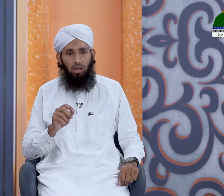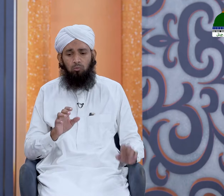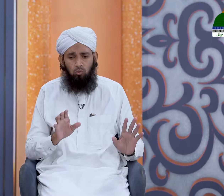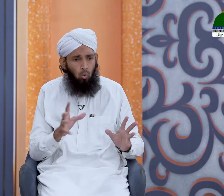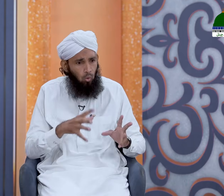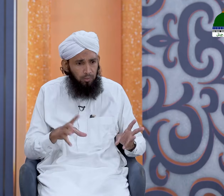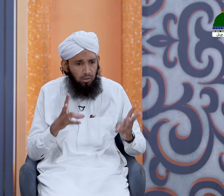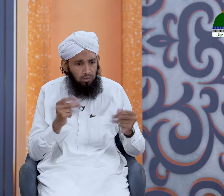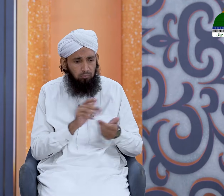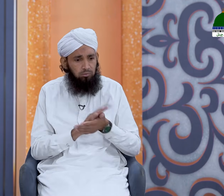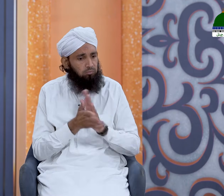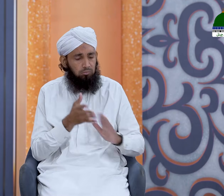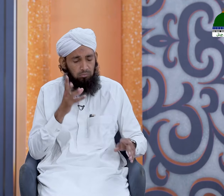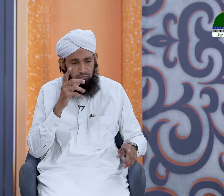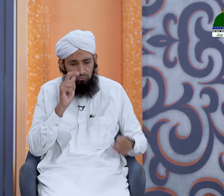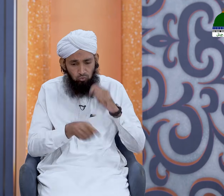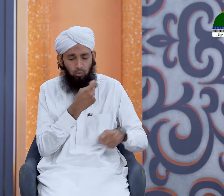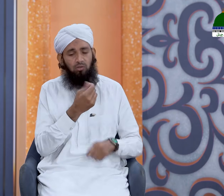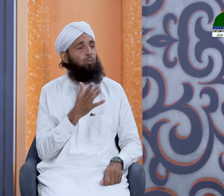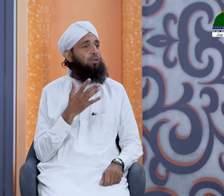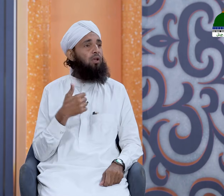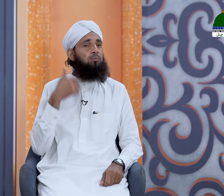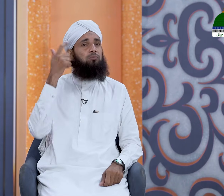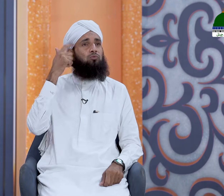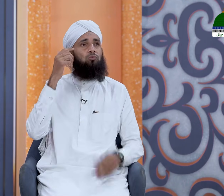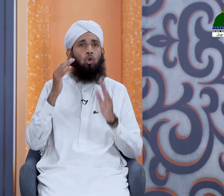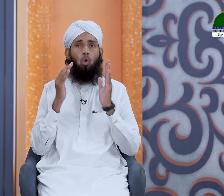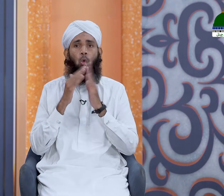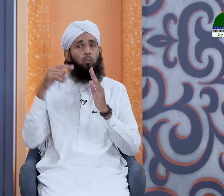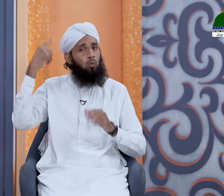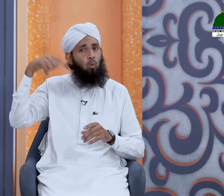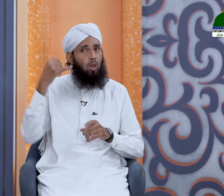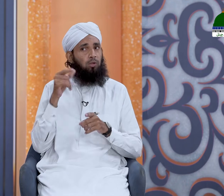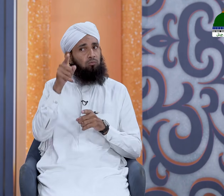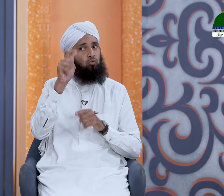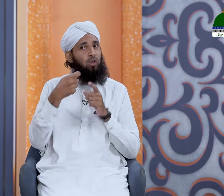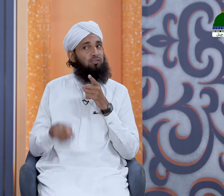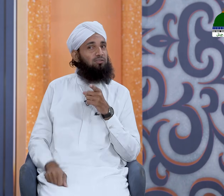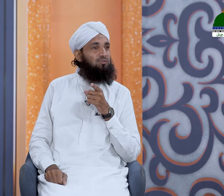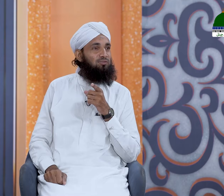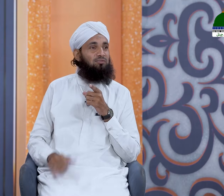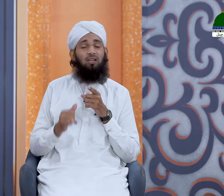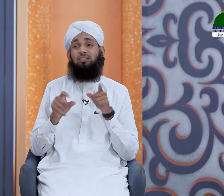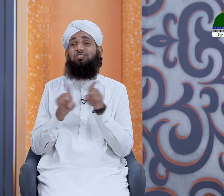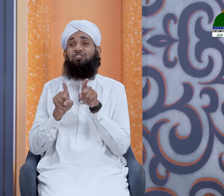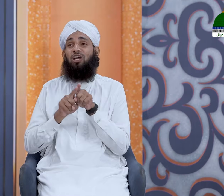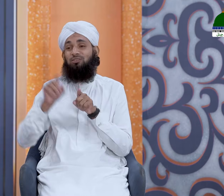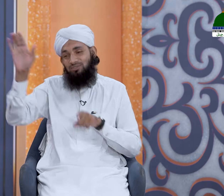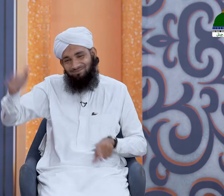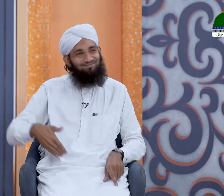کی ملازمہ ہے یا کوئی جو گھر میں کام کرنے والا فرد ہے اس پر شک جائے گا. اسی طریقے سے گھر میں کوئی رشتہ دار آئے ہیں، ان کے